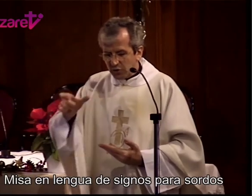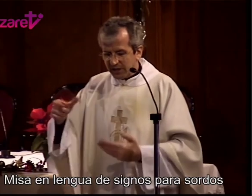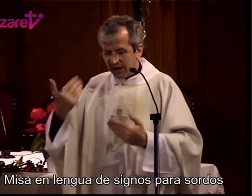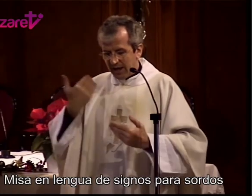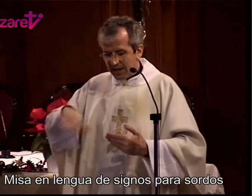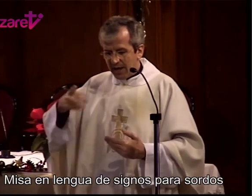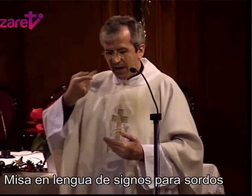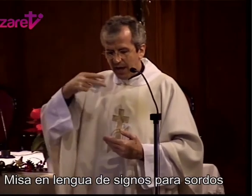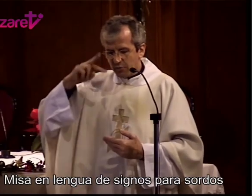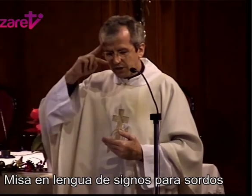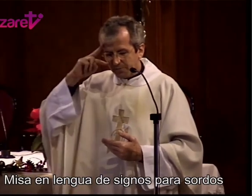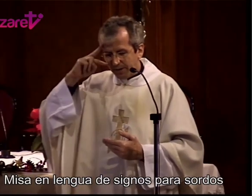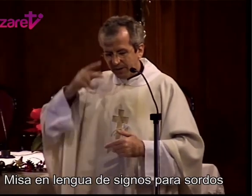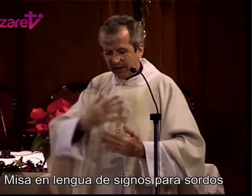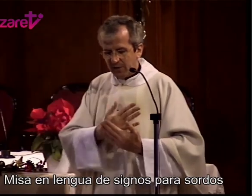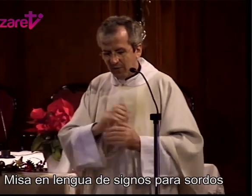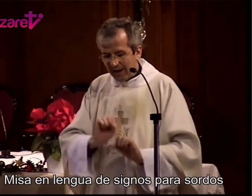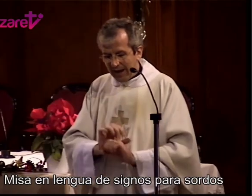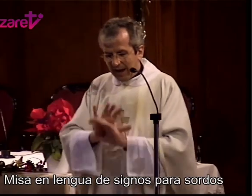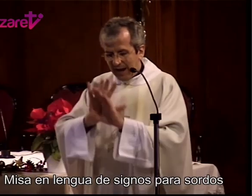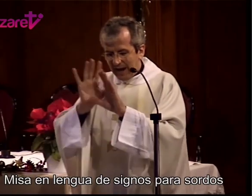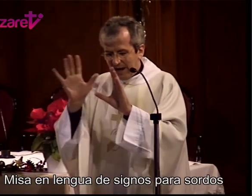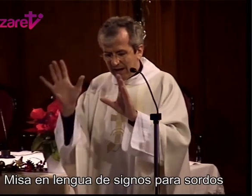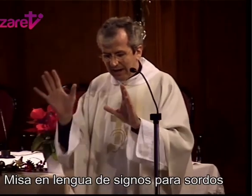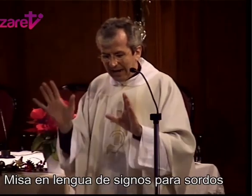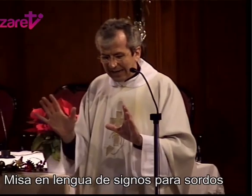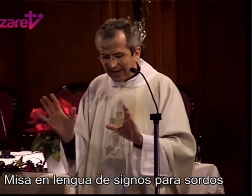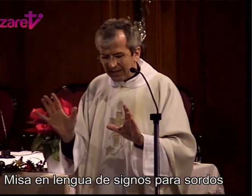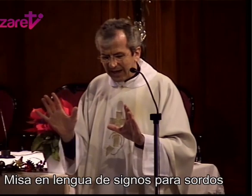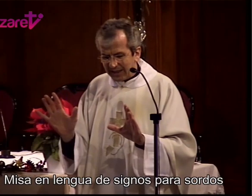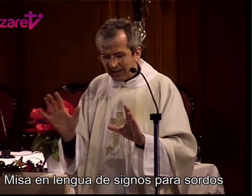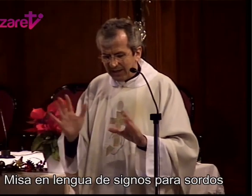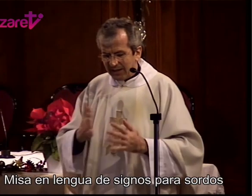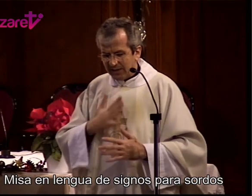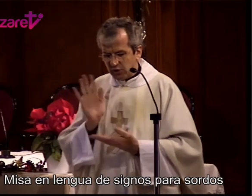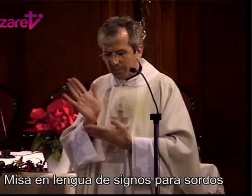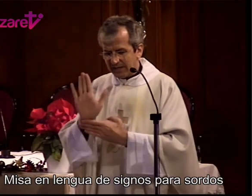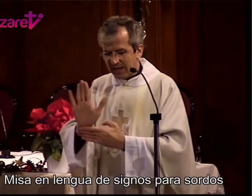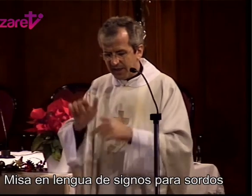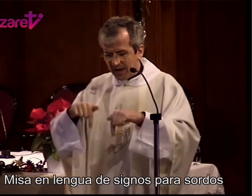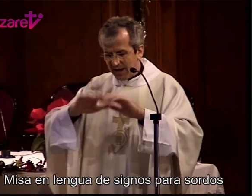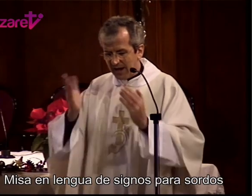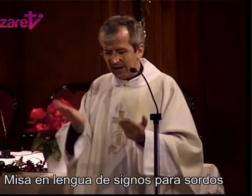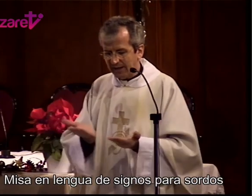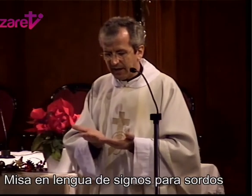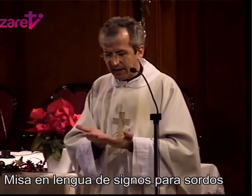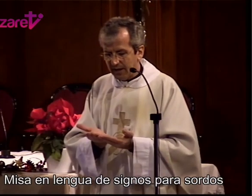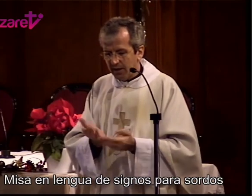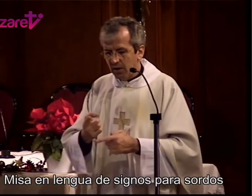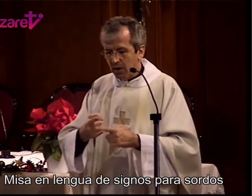que hemos experimentado la claridad de su presencia en la tierra.